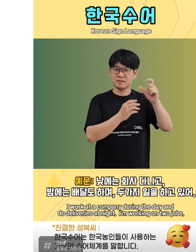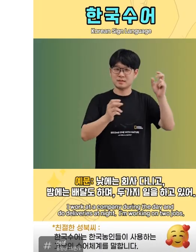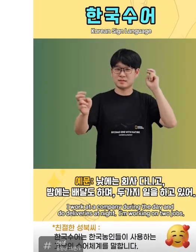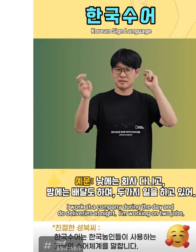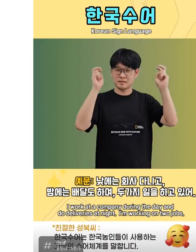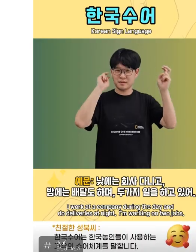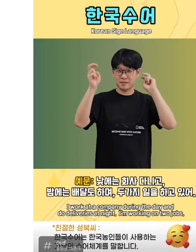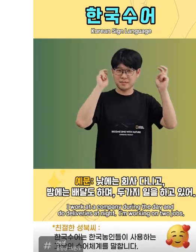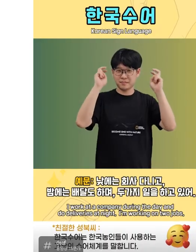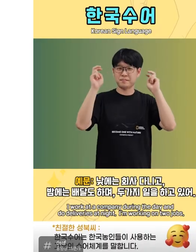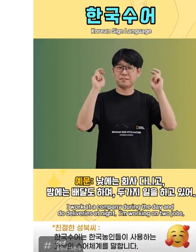수화로는